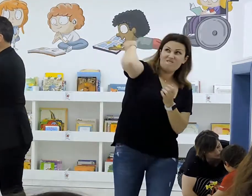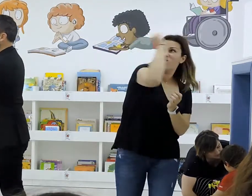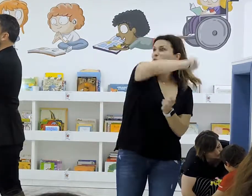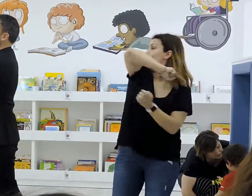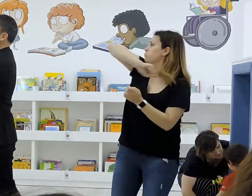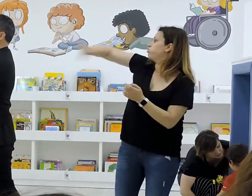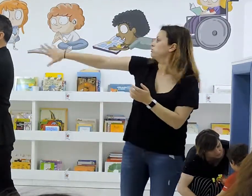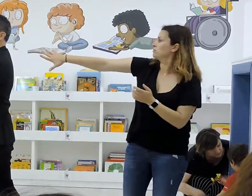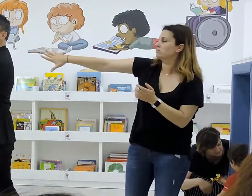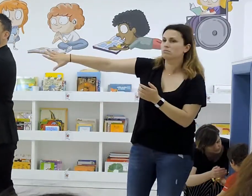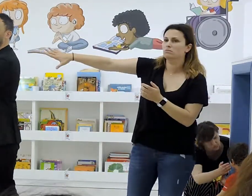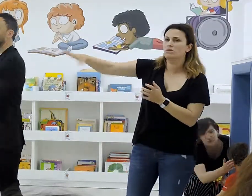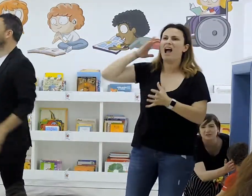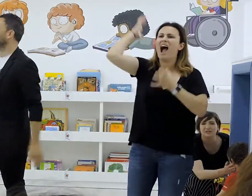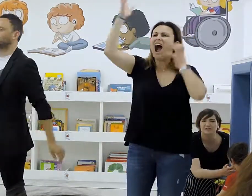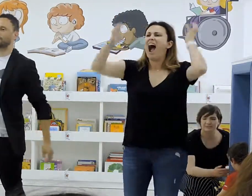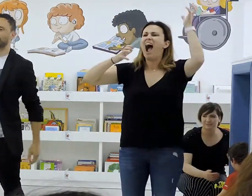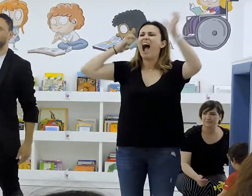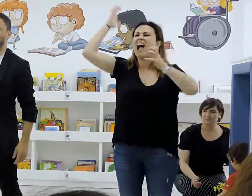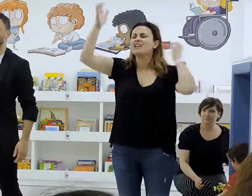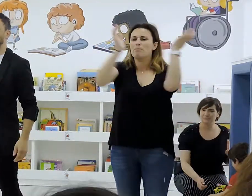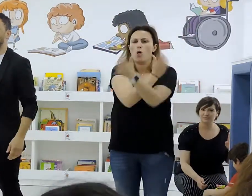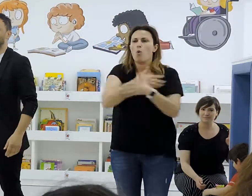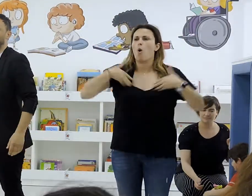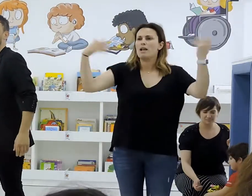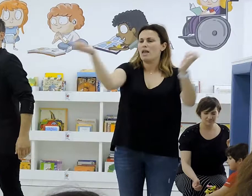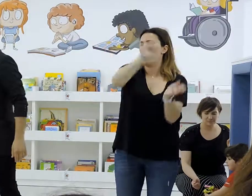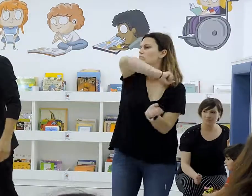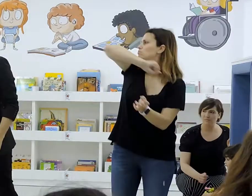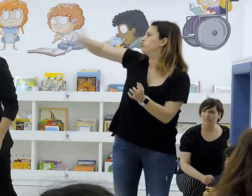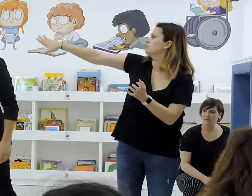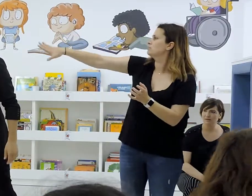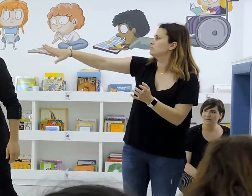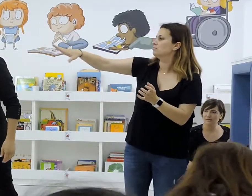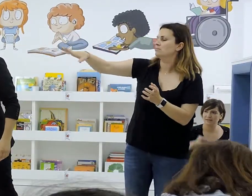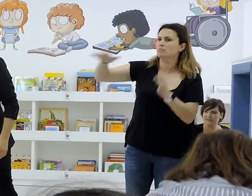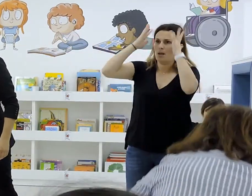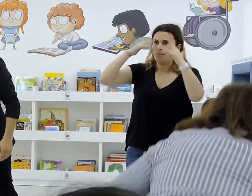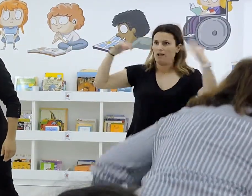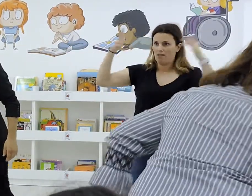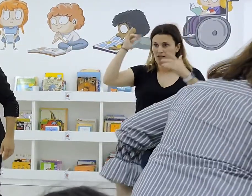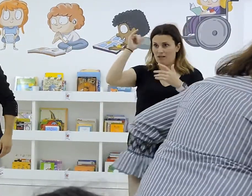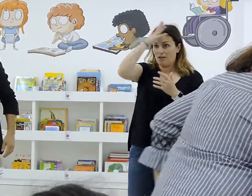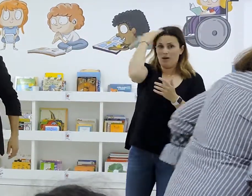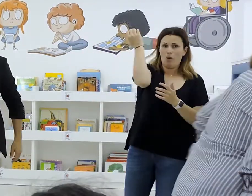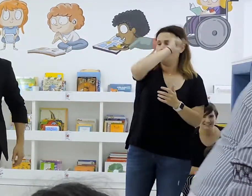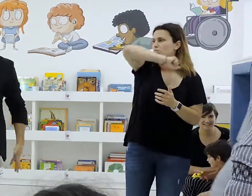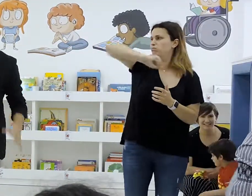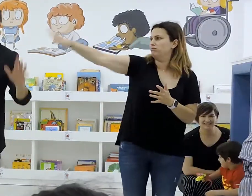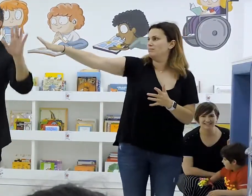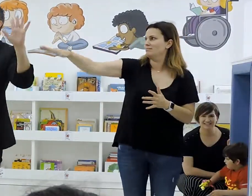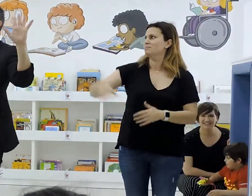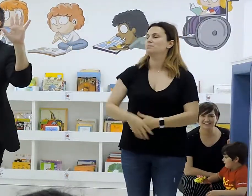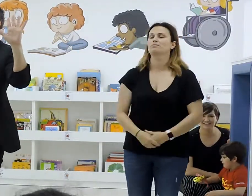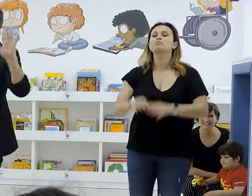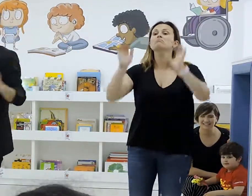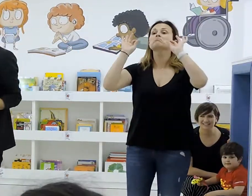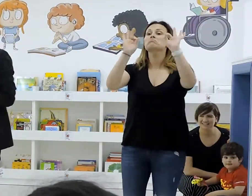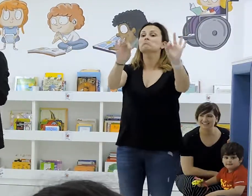muy bien, da igual, cualquier animal que dibujáis, todos hacia este libro. Venga, ya. Aquí está, ya